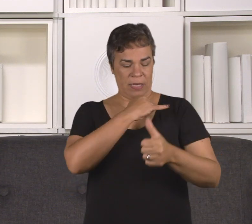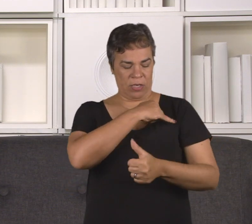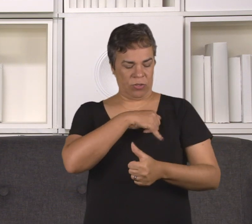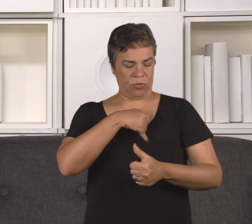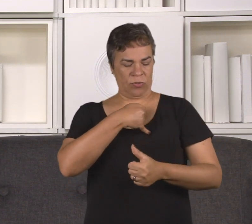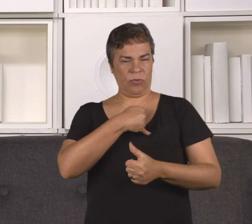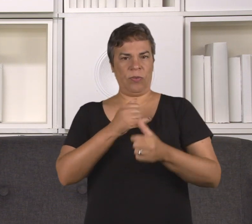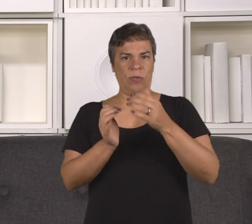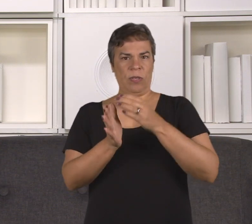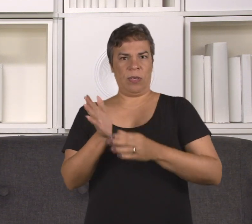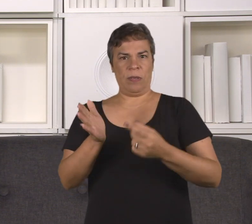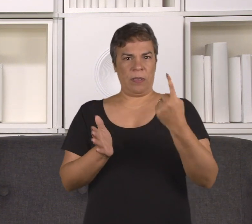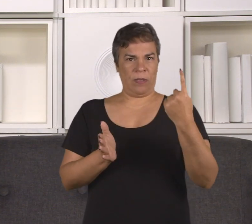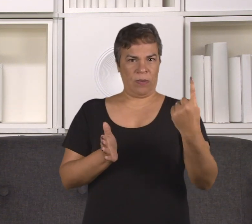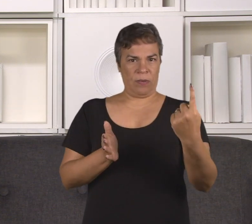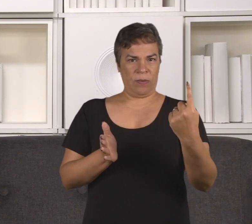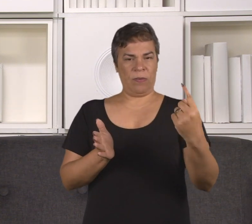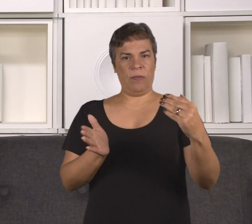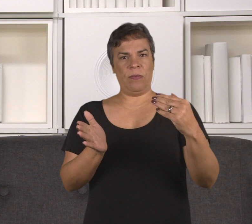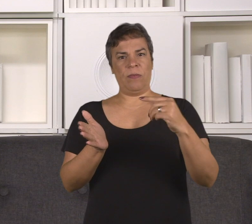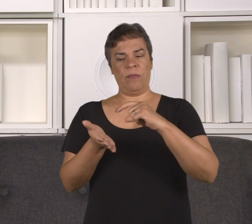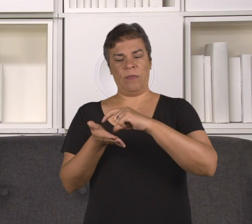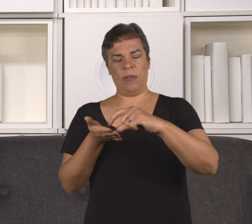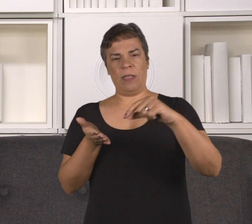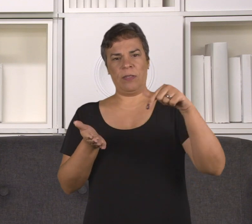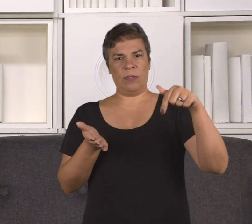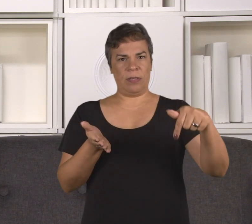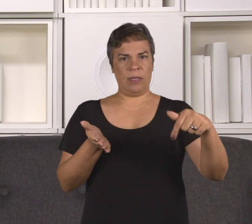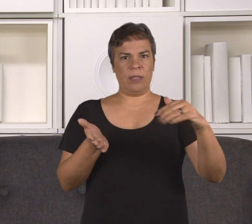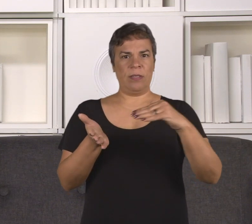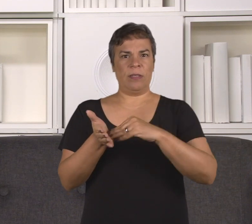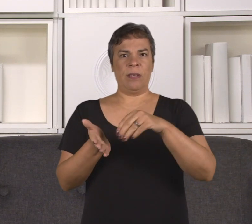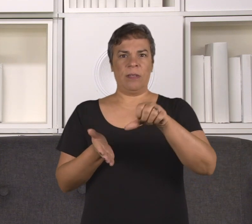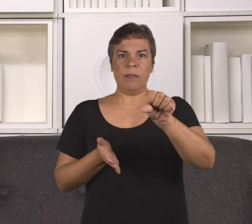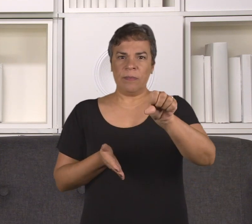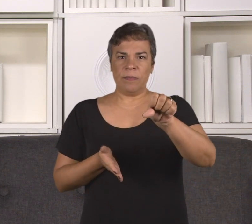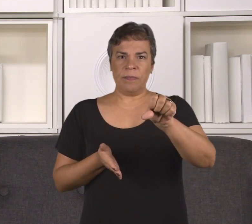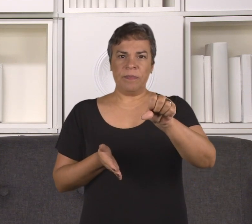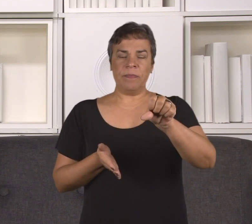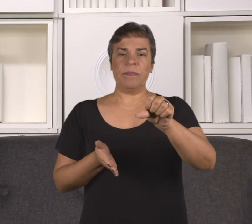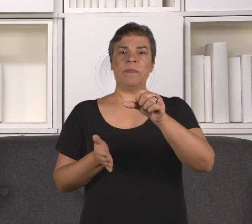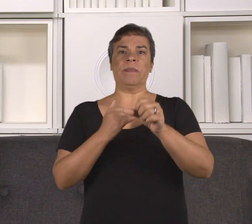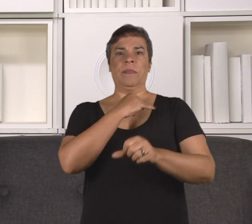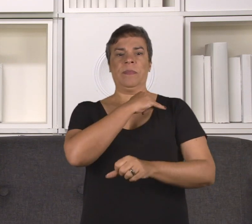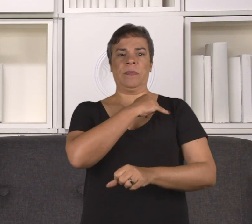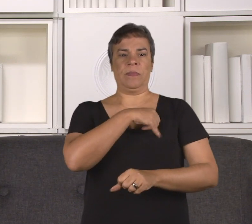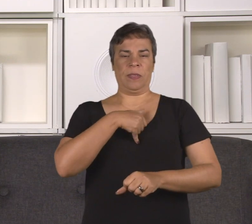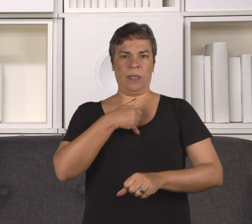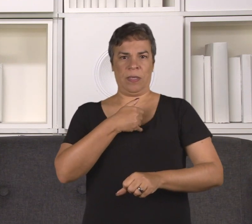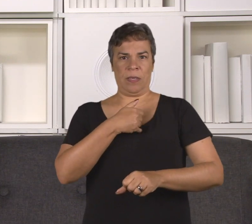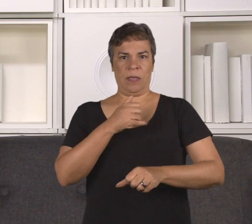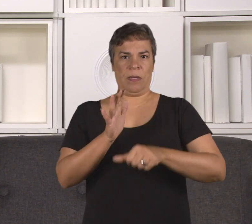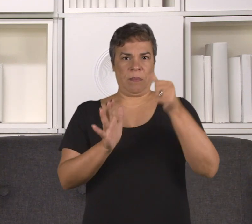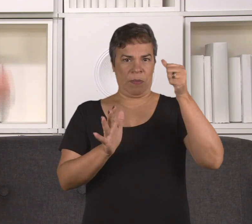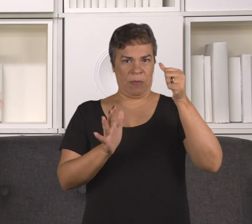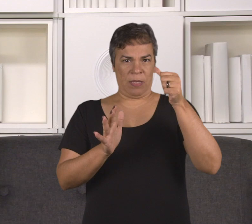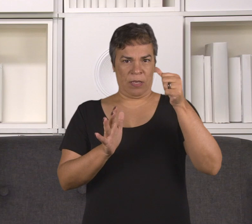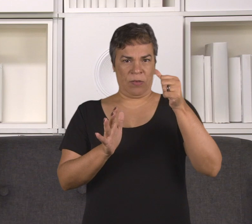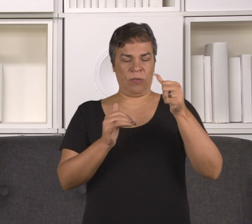1, os versículos de 7 a 9. 1 de João, capítulo